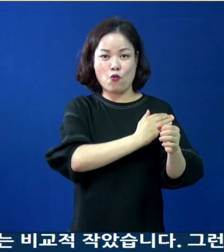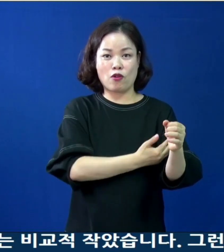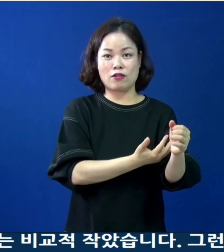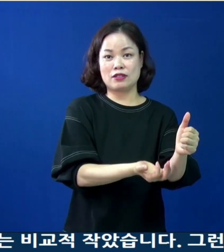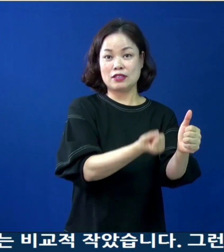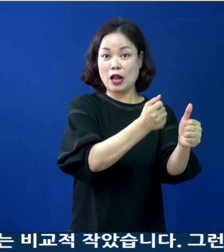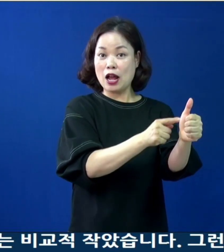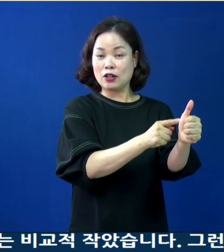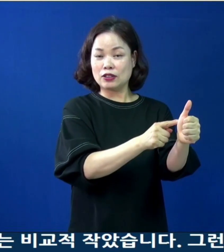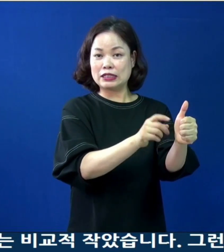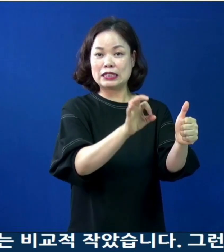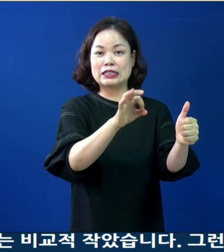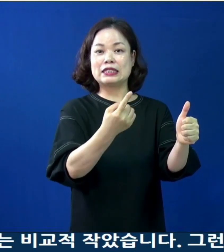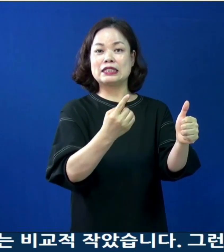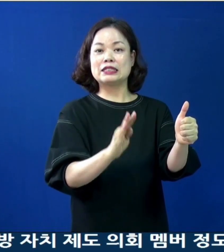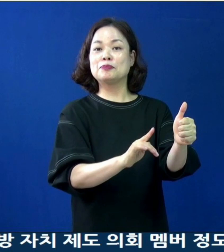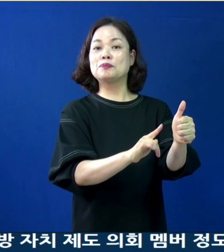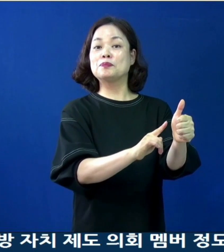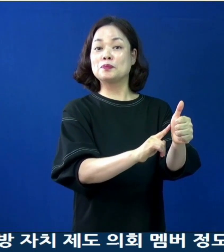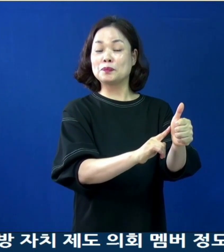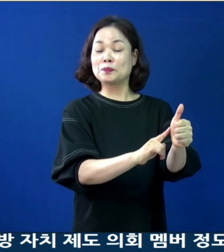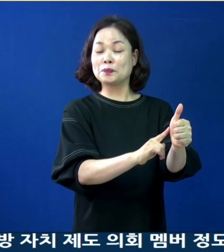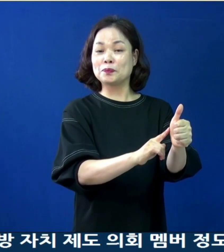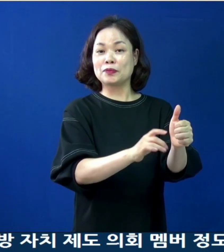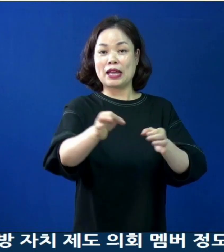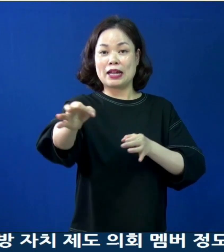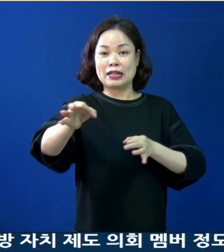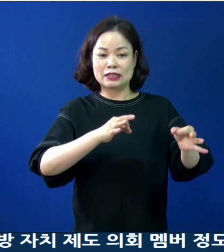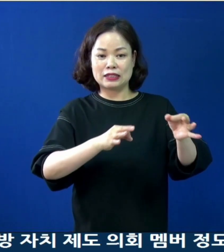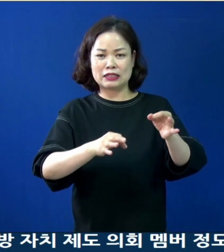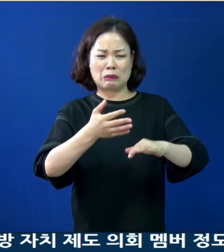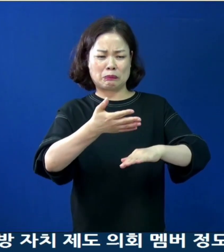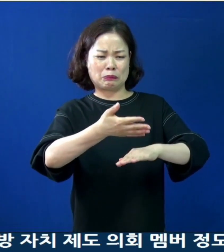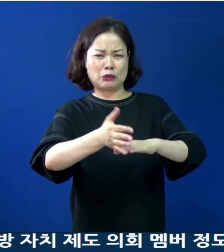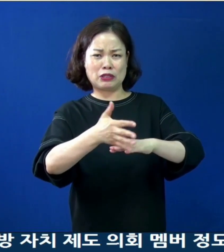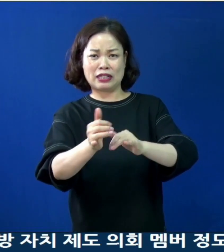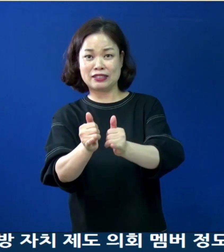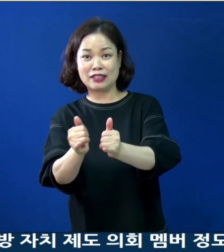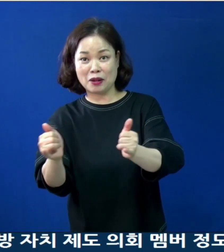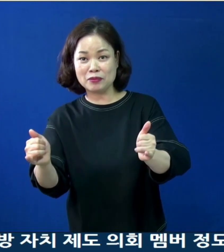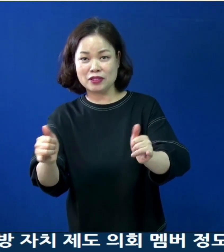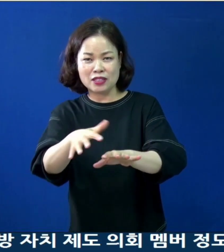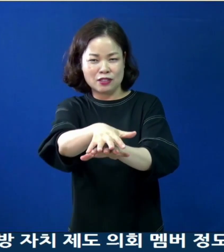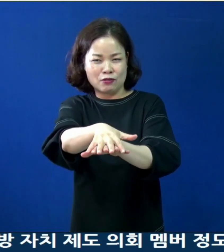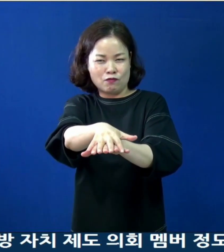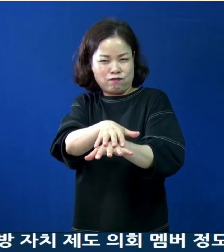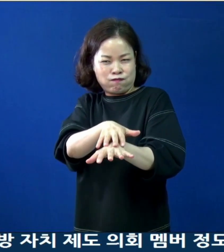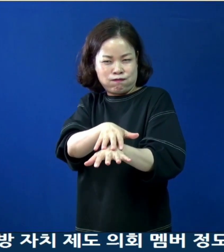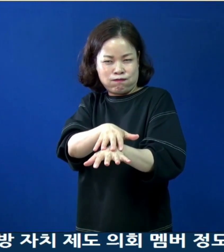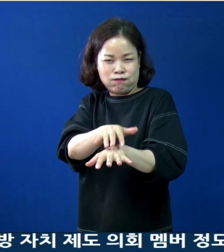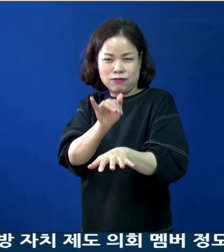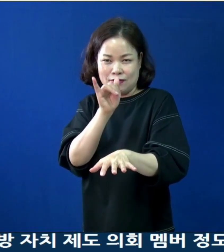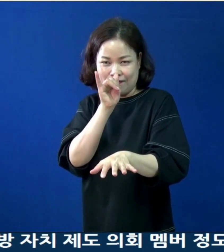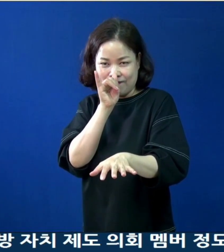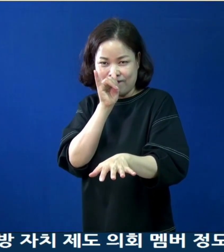사람들, 읍장들, 거기에 상권 밑에 있는 불량한 사람들, 이게 조직처로 움직이고 있다, 이렇게 보시면